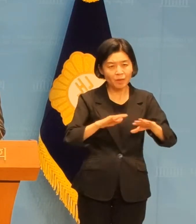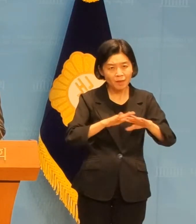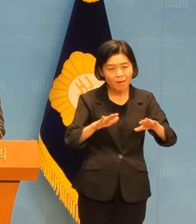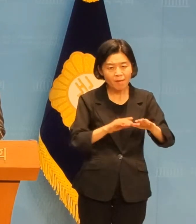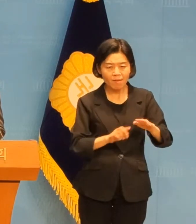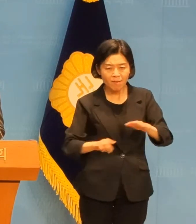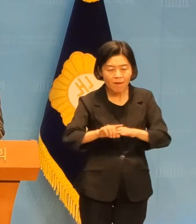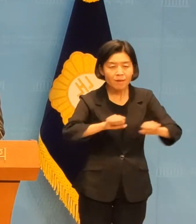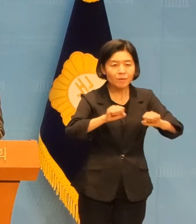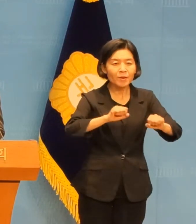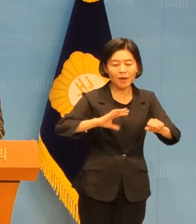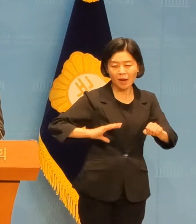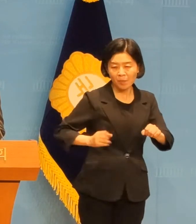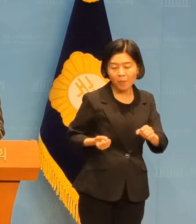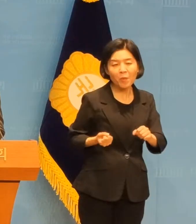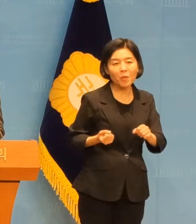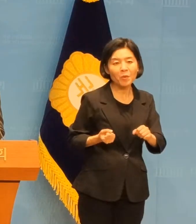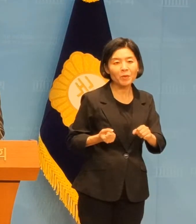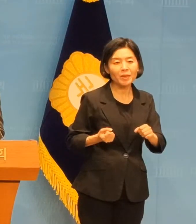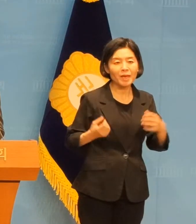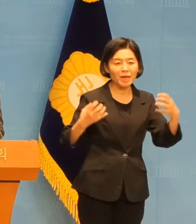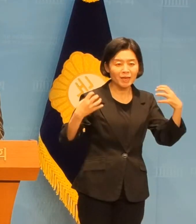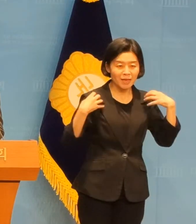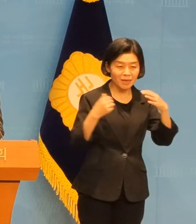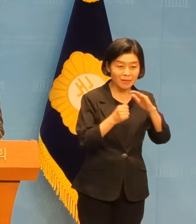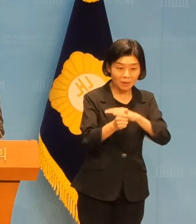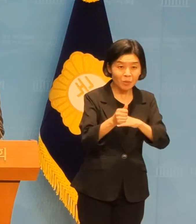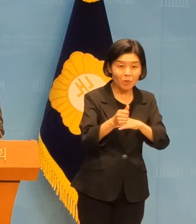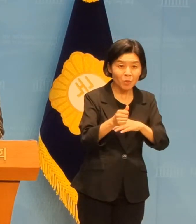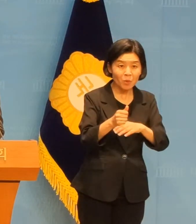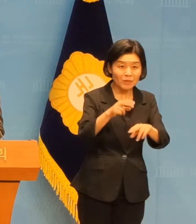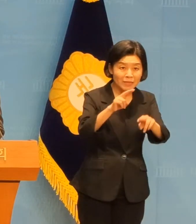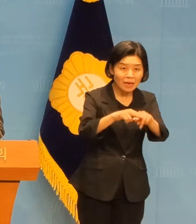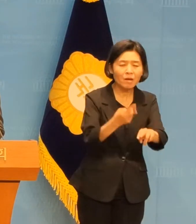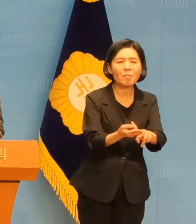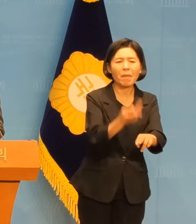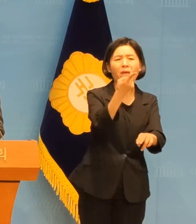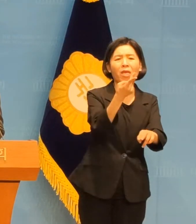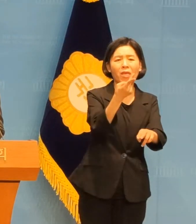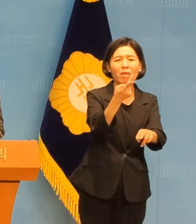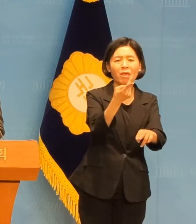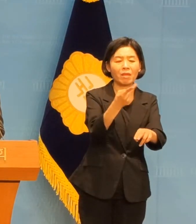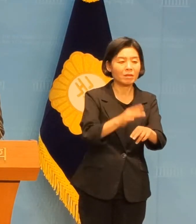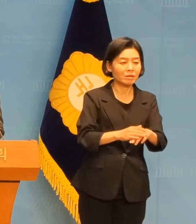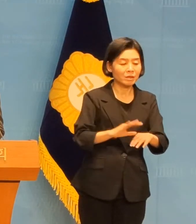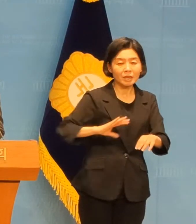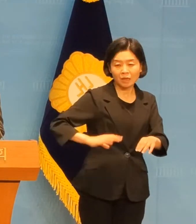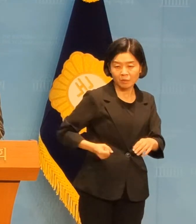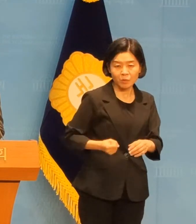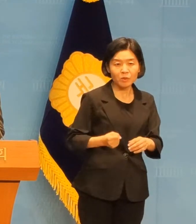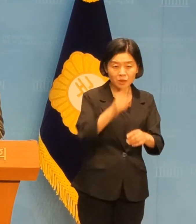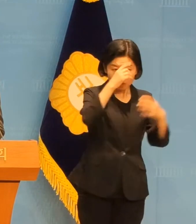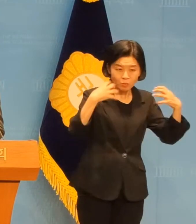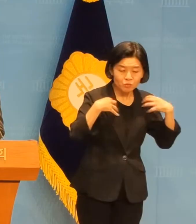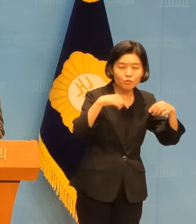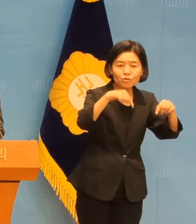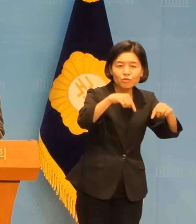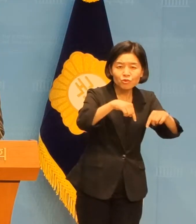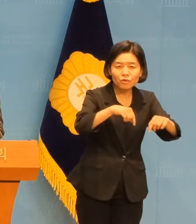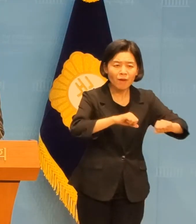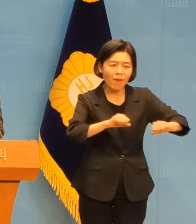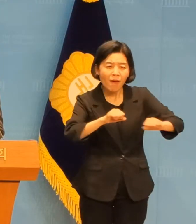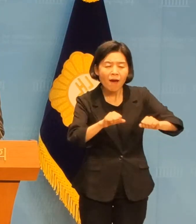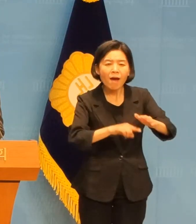캄보디아 대사가 공석이라는 것입니다. 현지 정부와 직접 협의하고 신속히 대응해야 할 대사가 없는